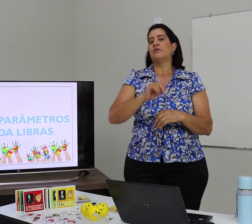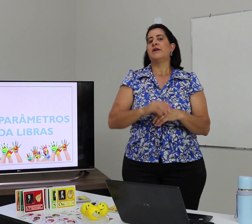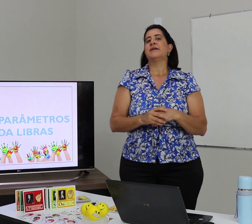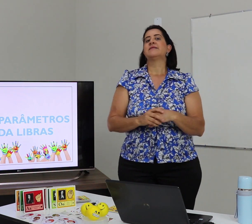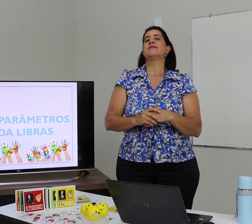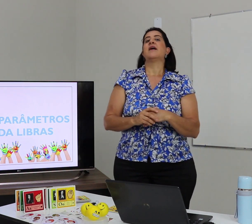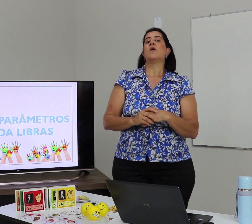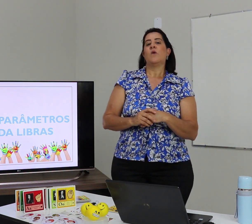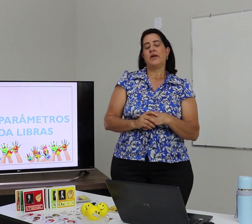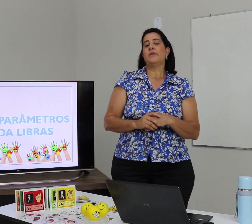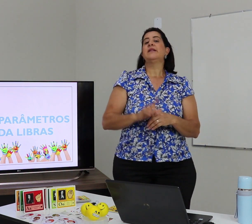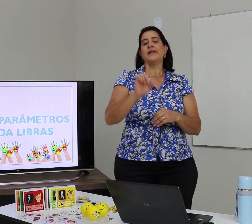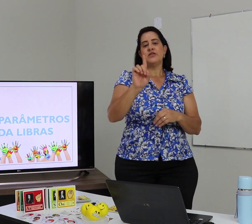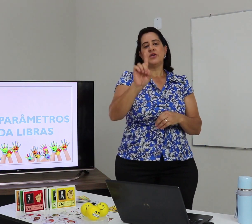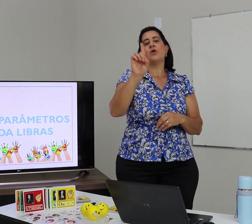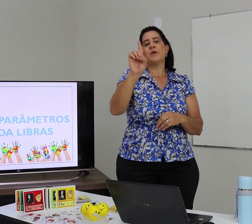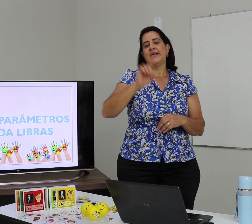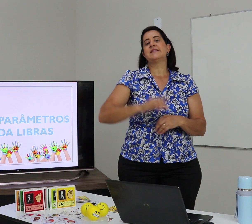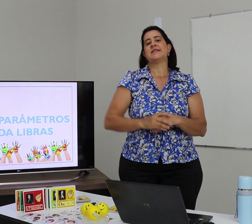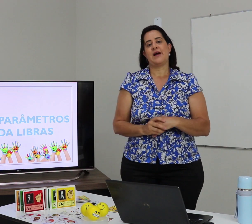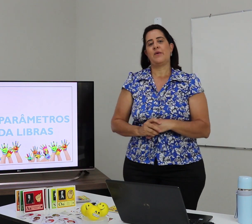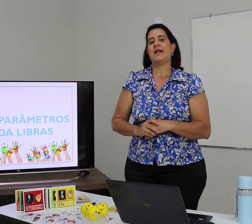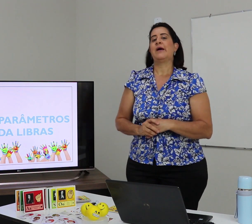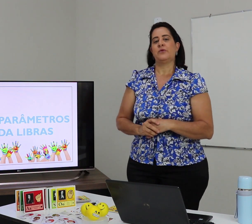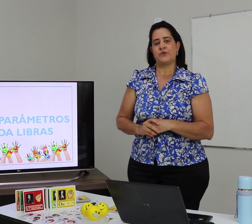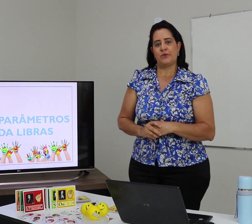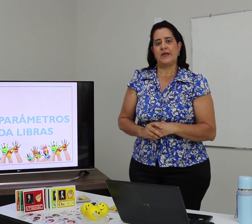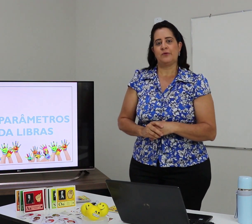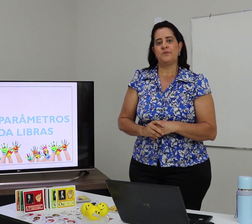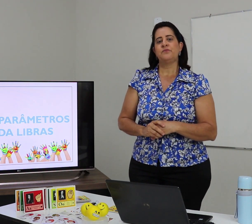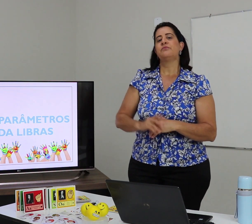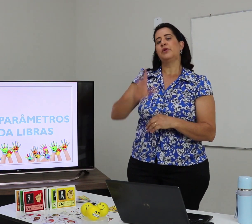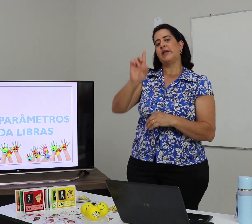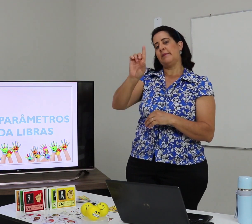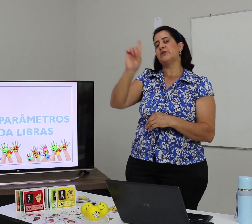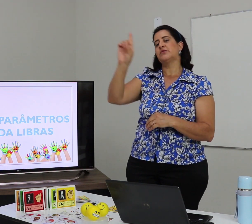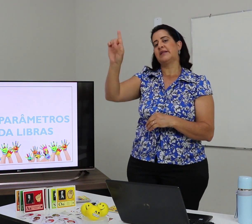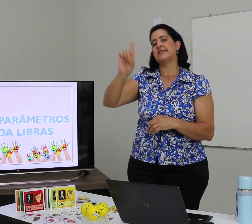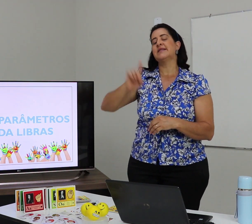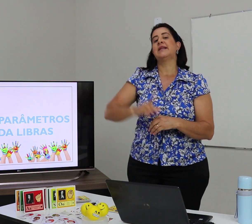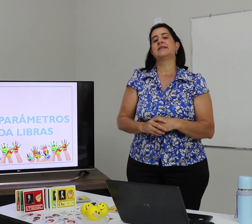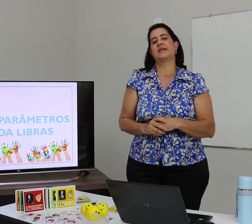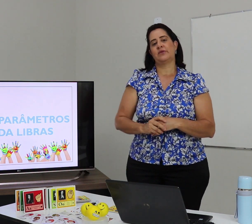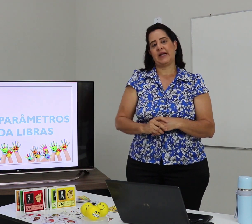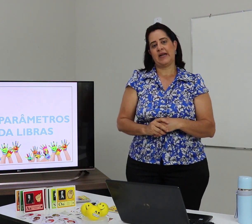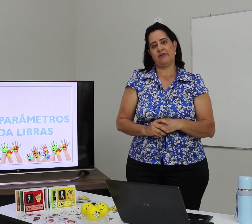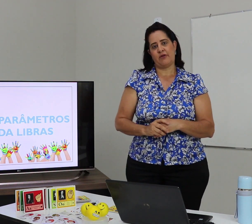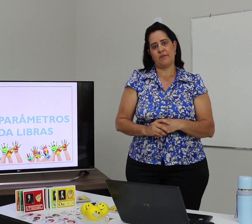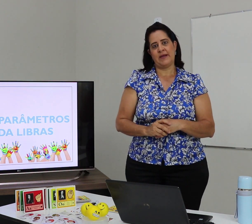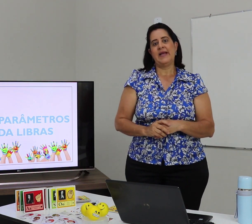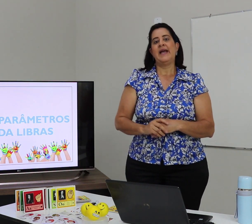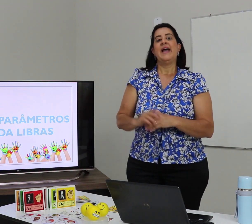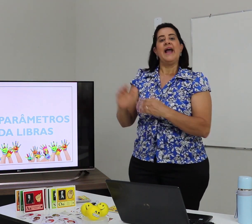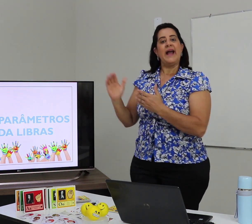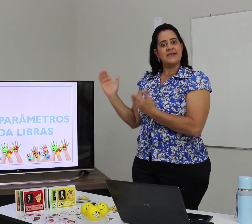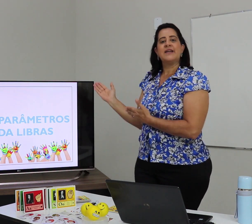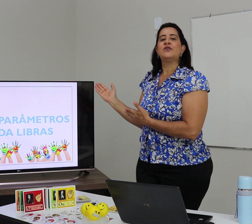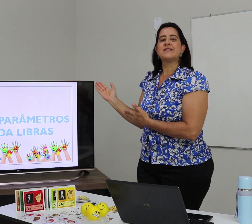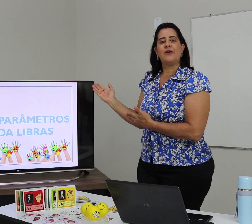vai pensar, agora eu entendi como aquele sinal ele é construído, porque a pessoa está sinalizando daquela forma. Essa é a nossa aula